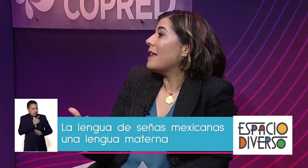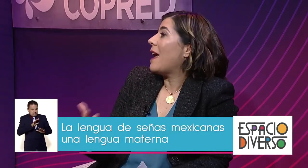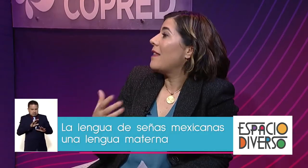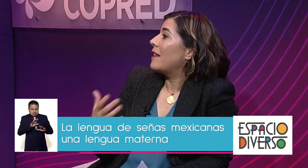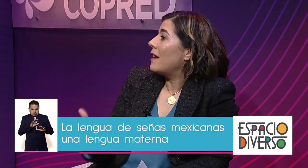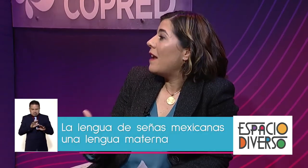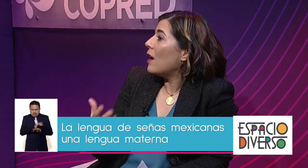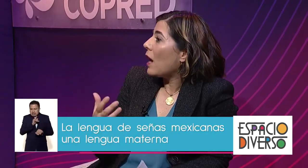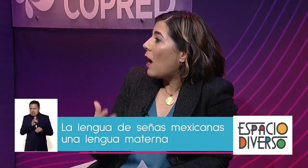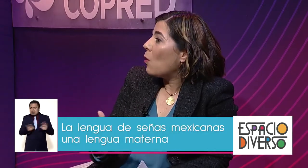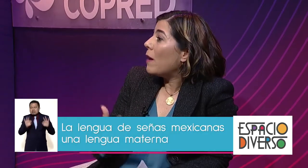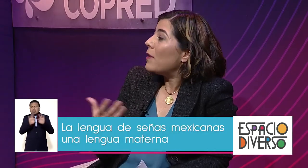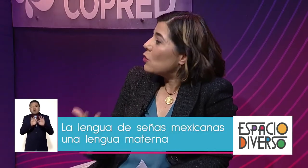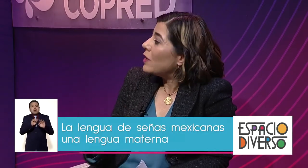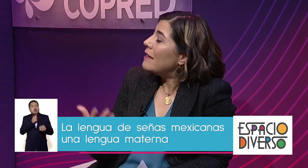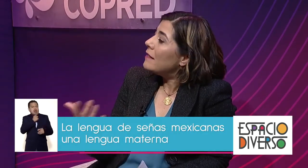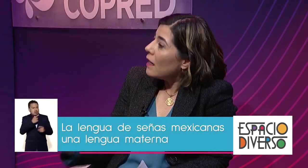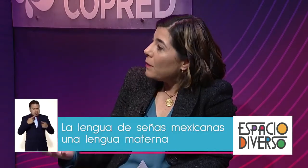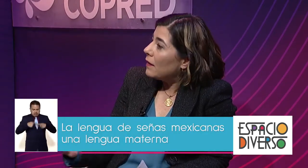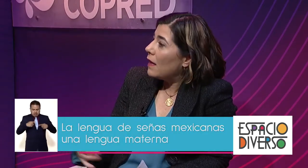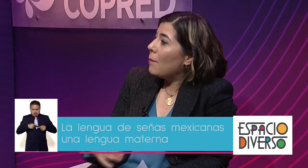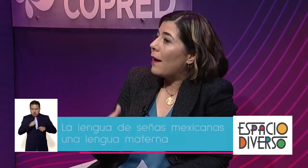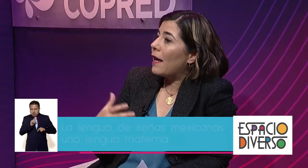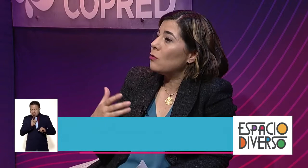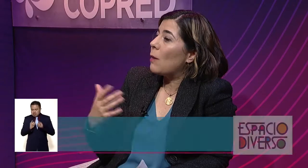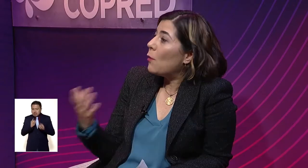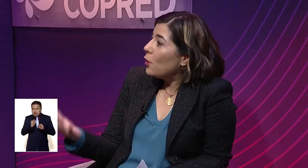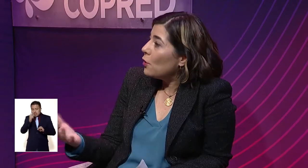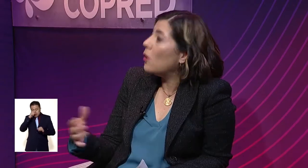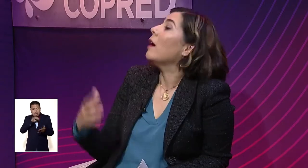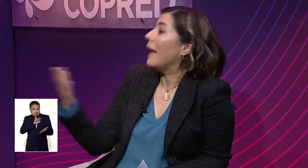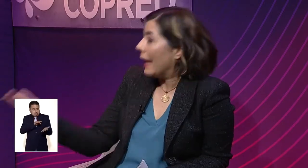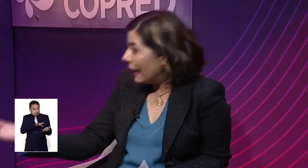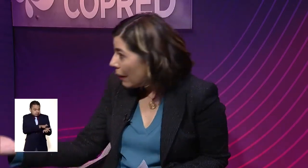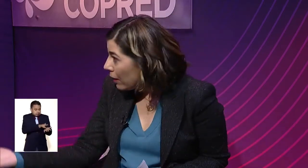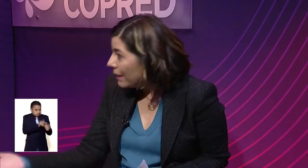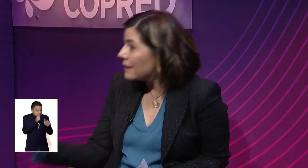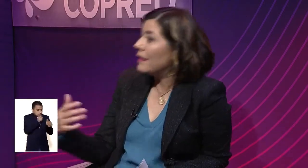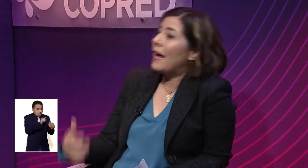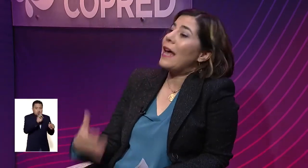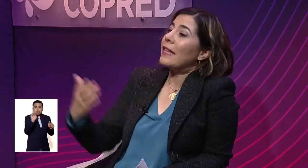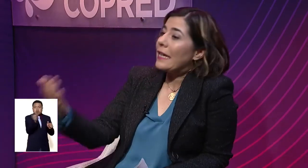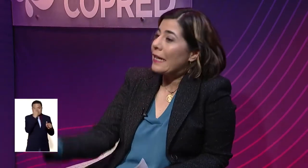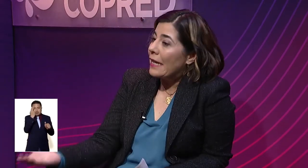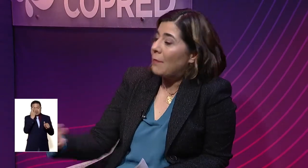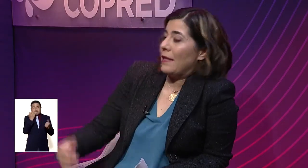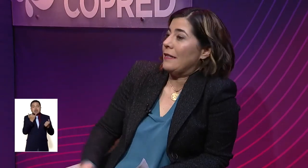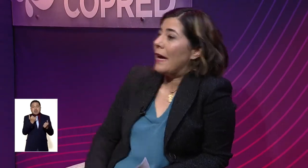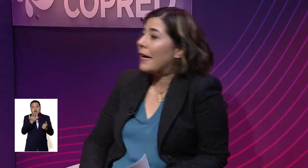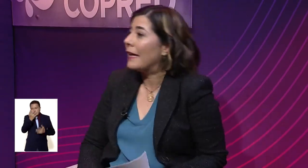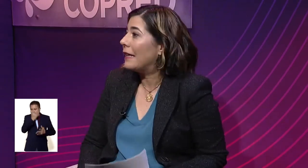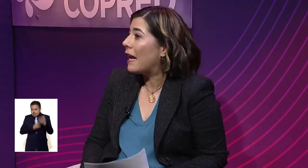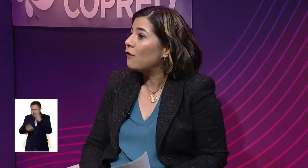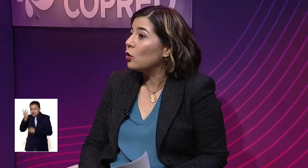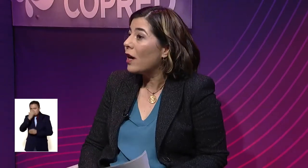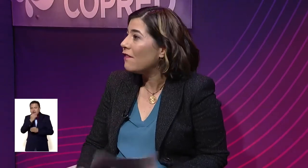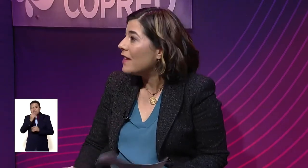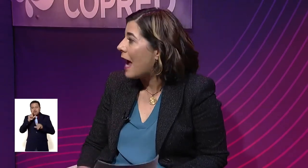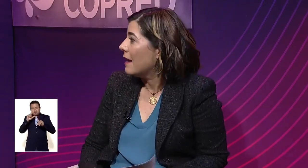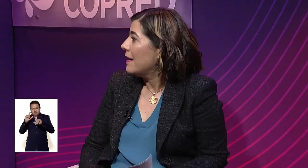de tener a una persona intérprete para su apoyo en la universidad y en el aprendizaje de la fotografía.